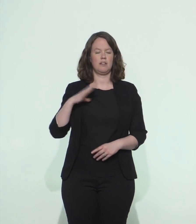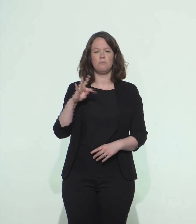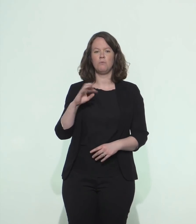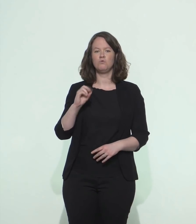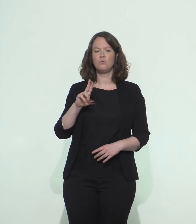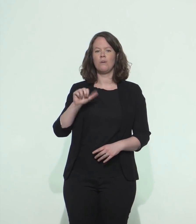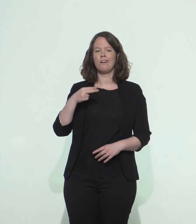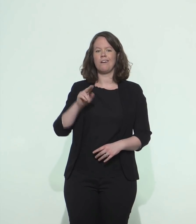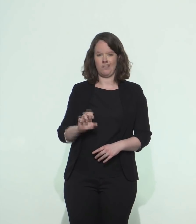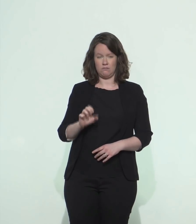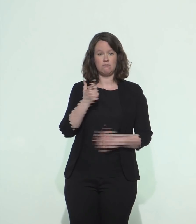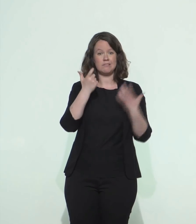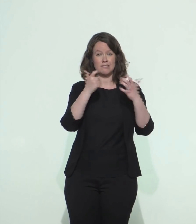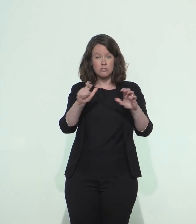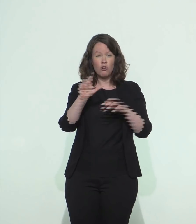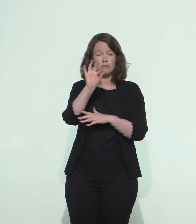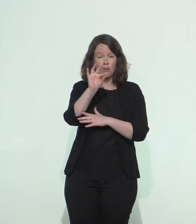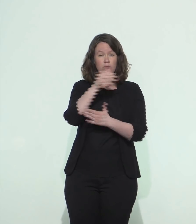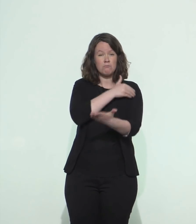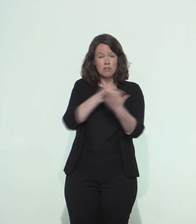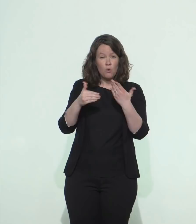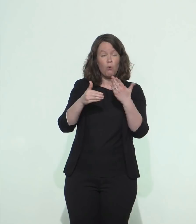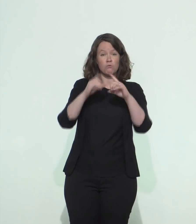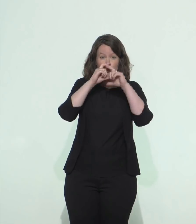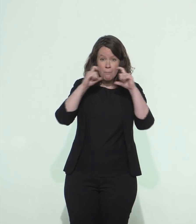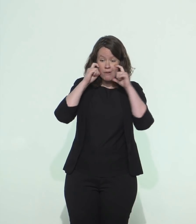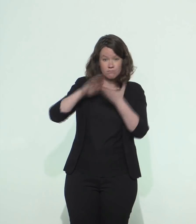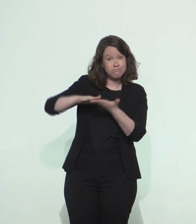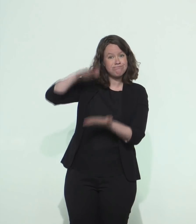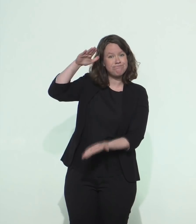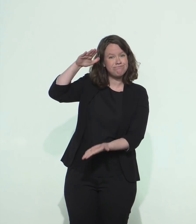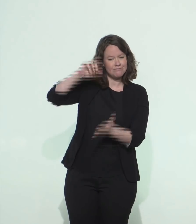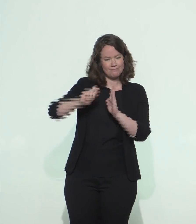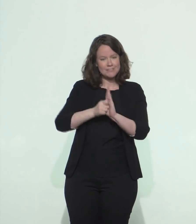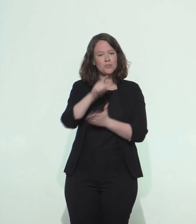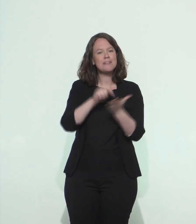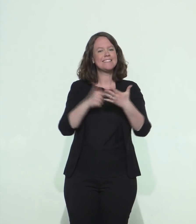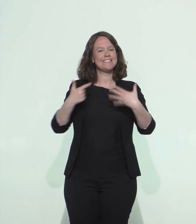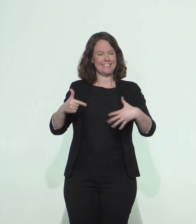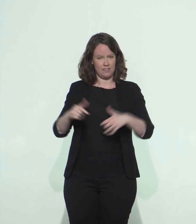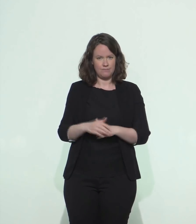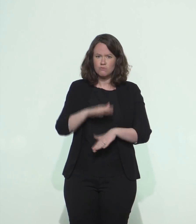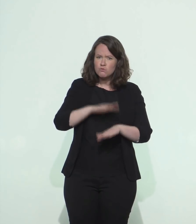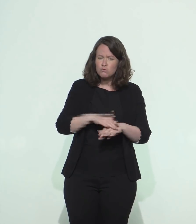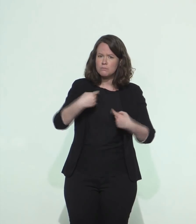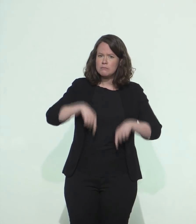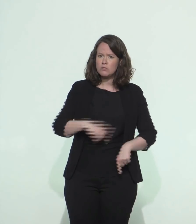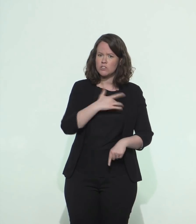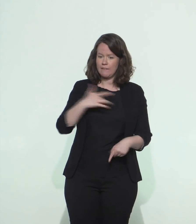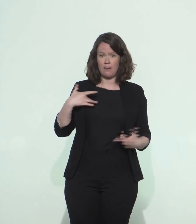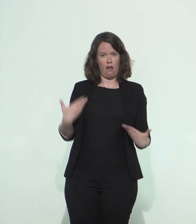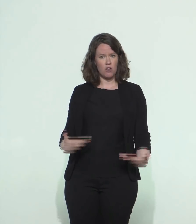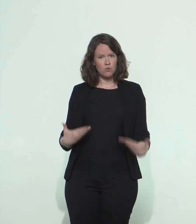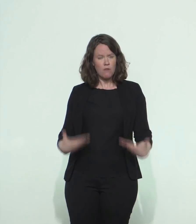millions mi-2017 avant son départ. Le ministre de la Santé Olivier Véran a chiffré le stock d'état à 150 millions de